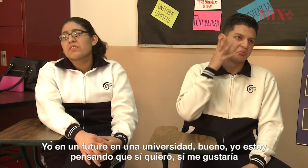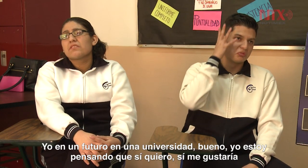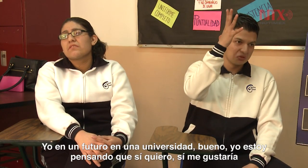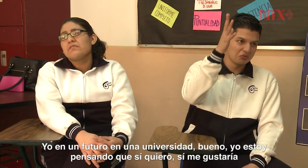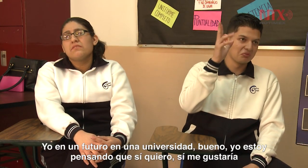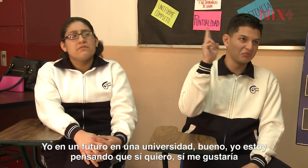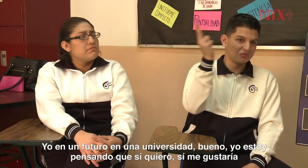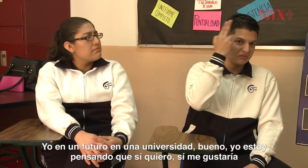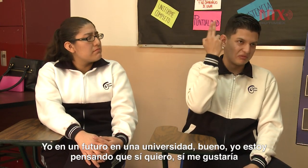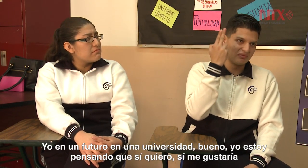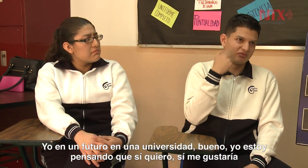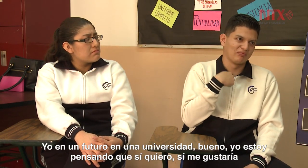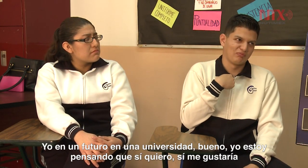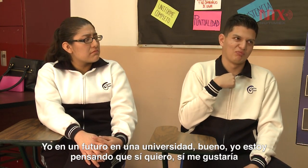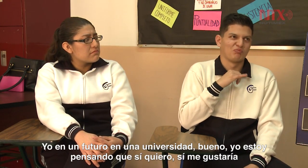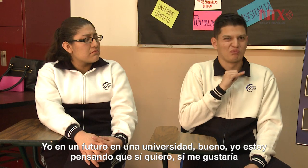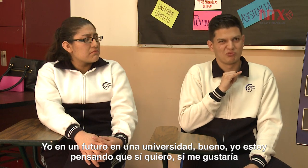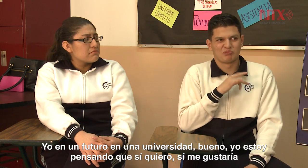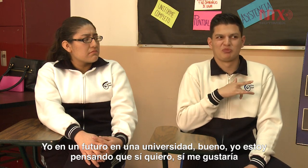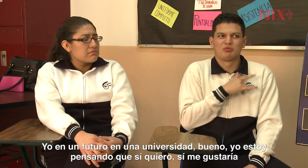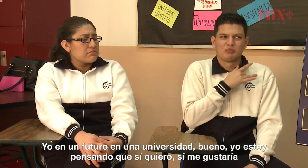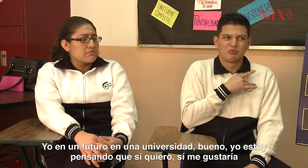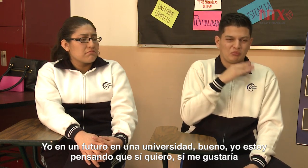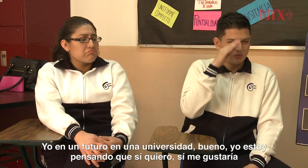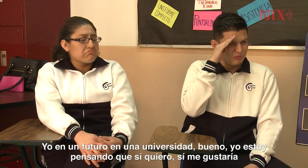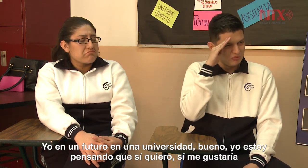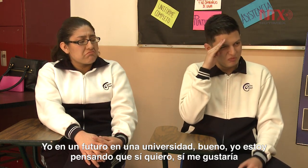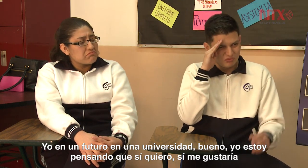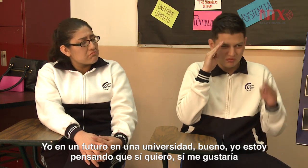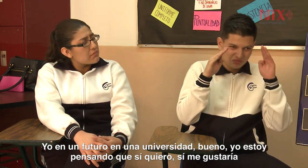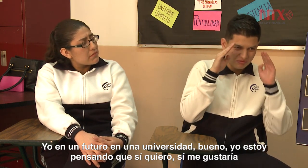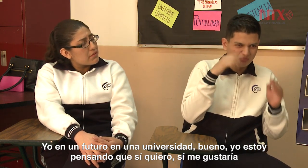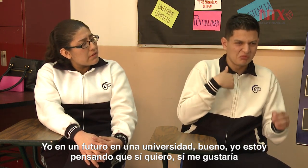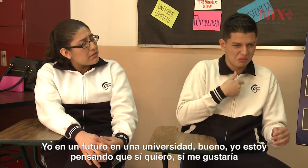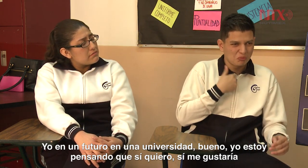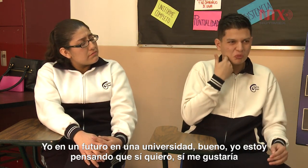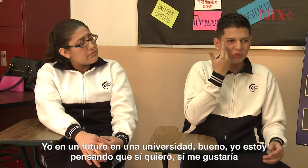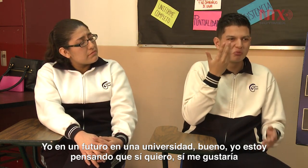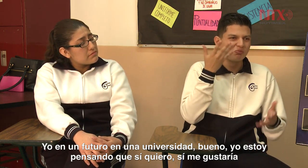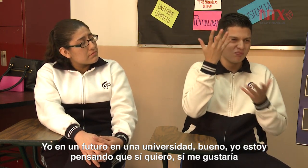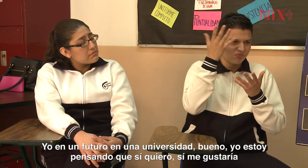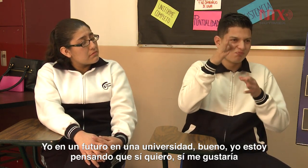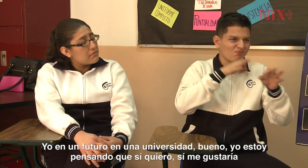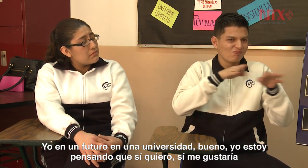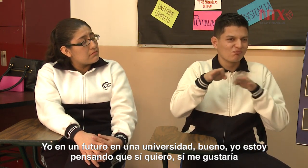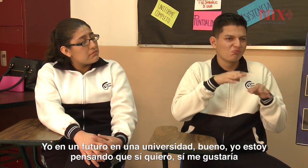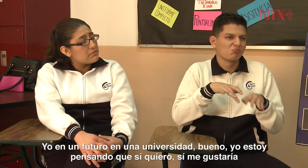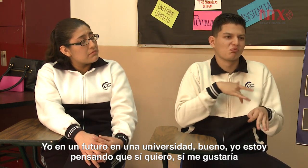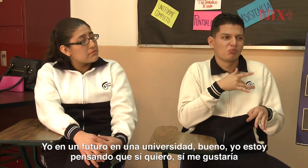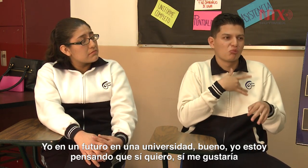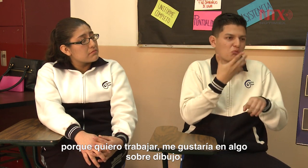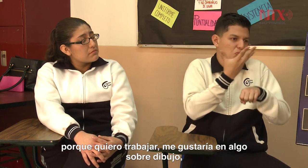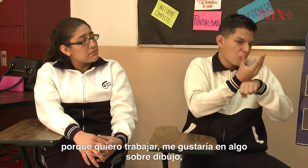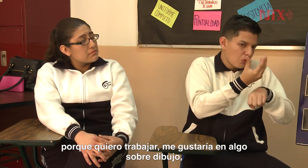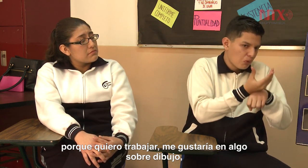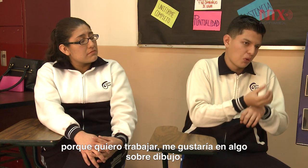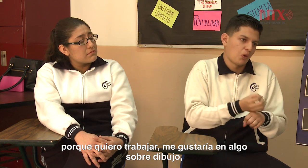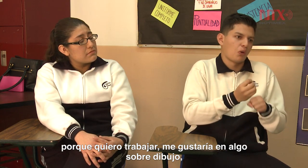Yo en un futuro, en una universidad, bueno, yo estoy pensando que sí quiero, sí me gustaría porque quiero trabajar.